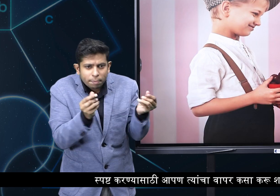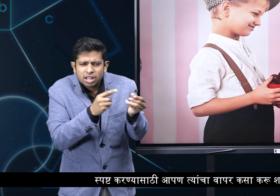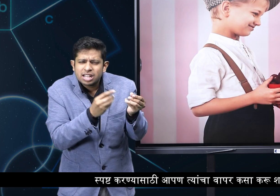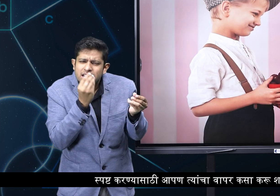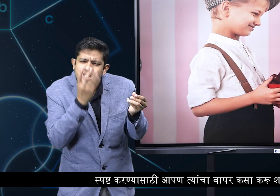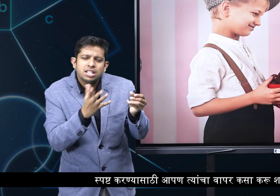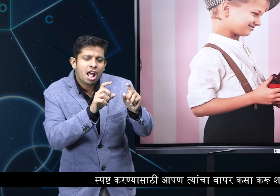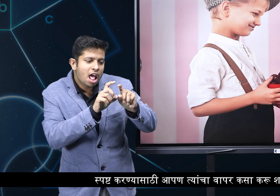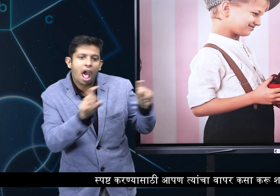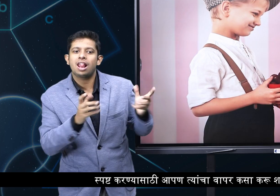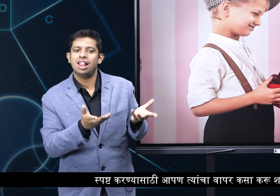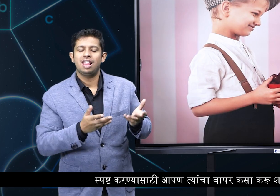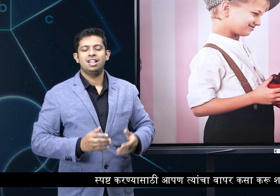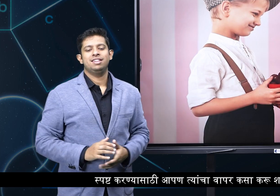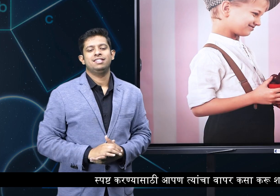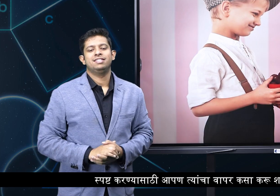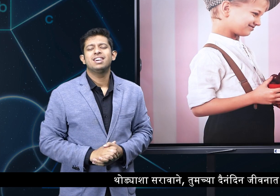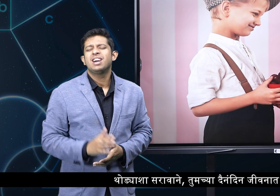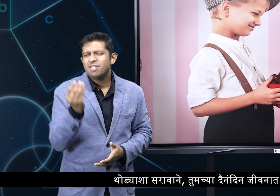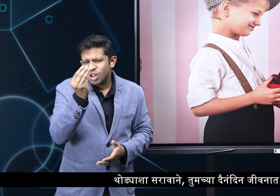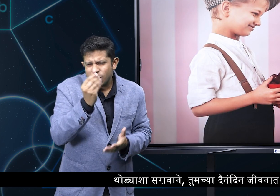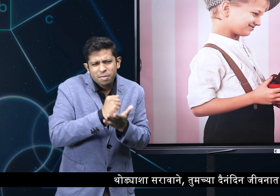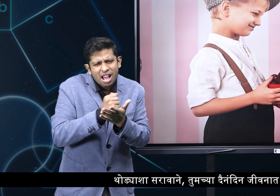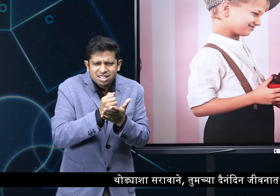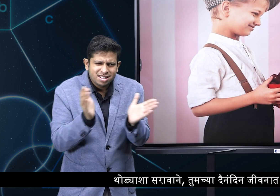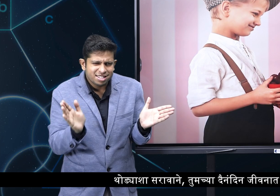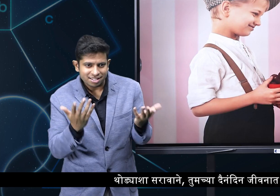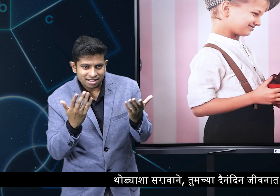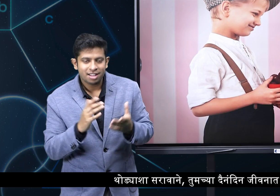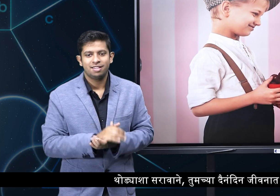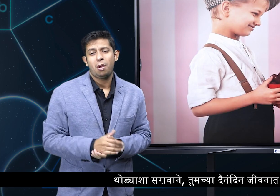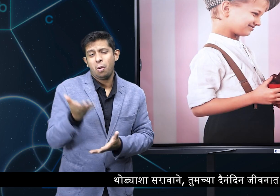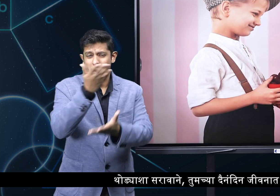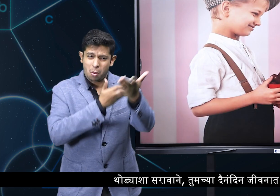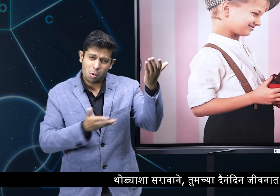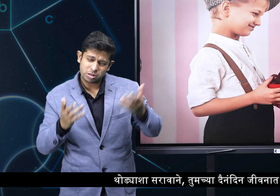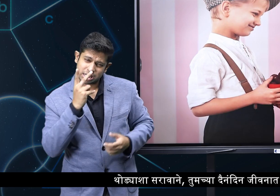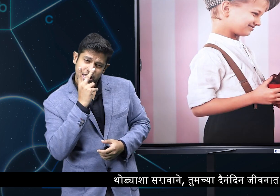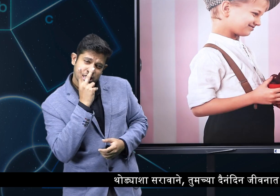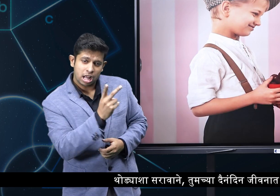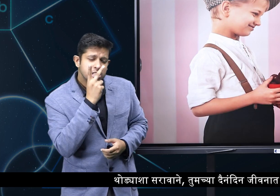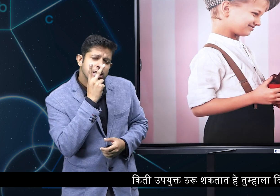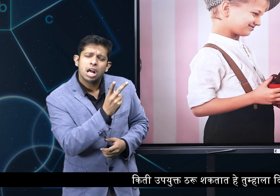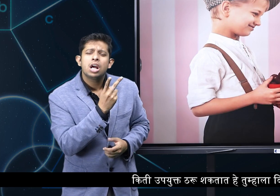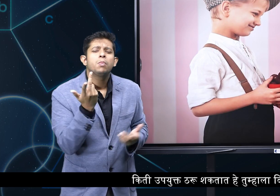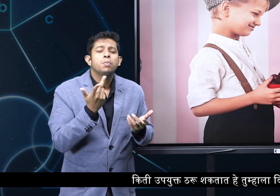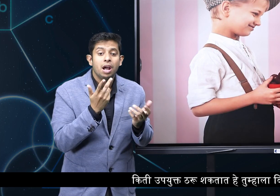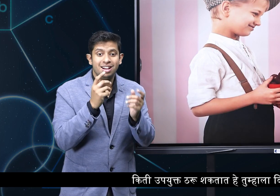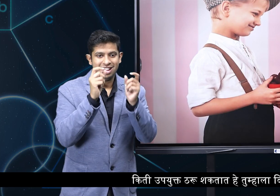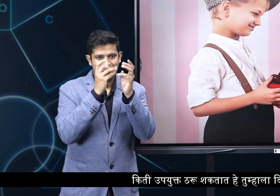शकतो हेही पाहूया. थोड्याशा सरावाने तुमच्या दैनंदिन जीवनात समीकरणे किती उपयुक्त ठरू